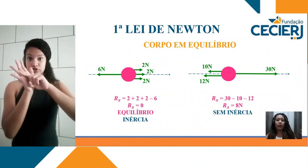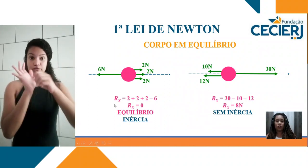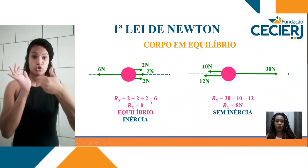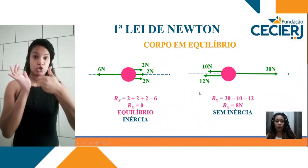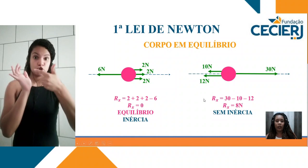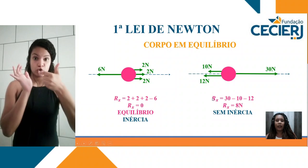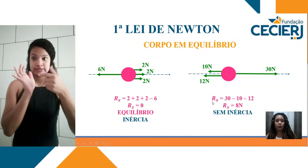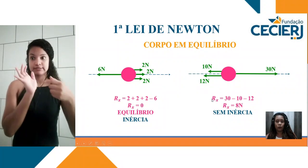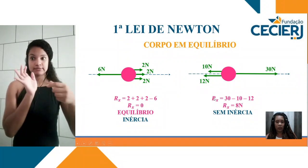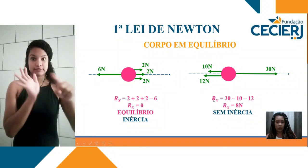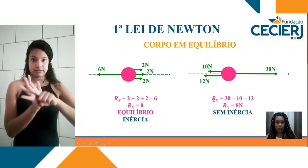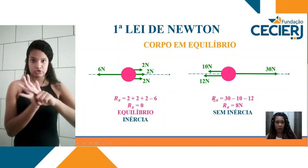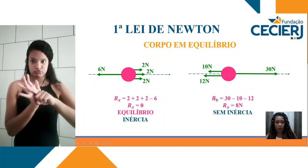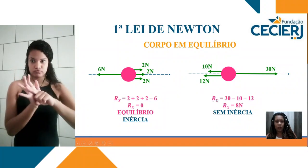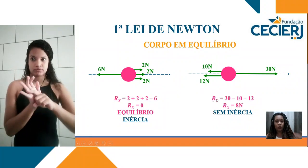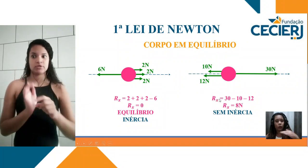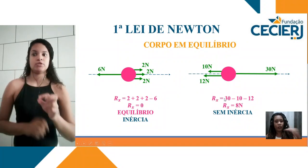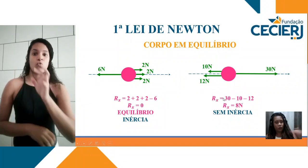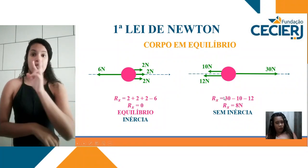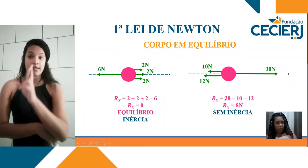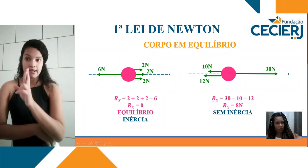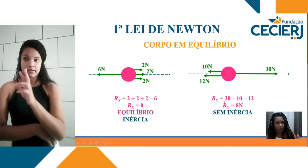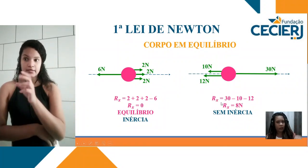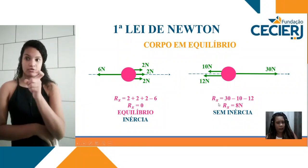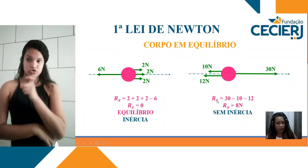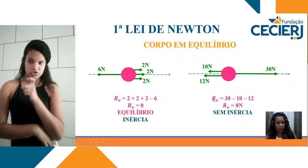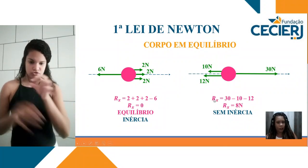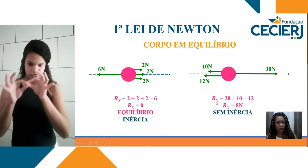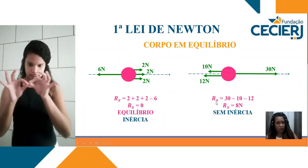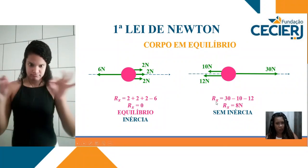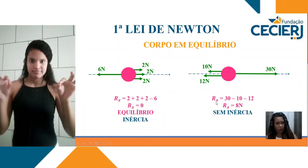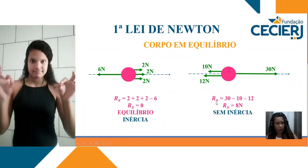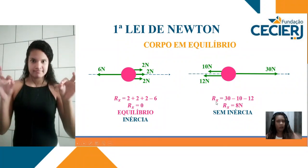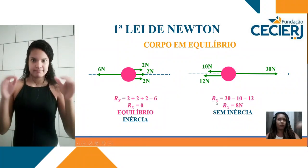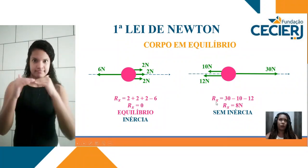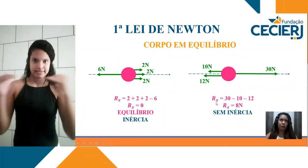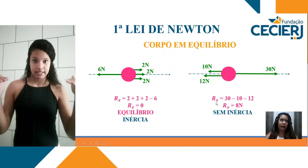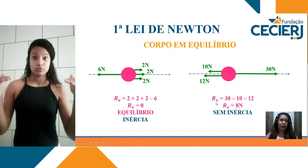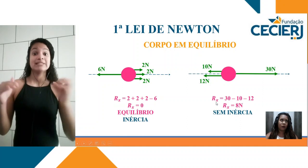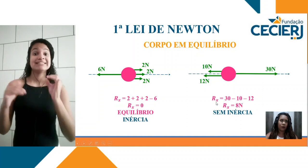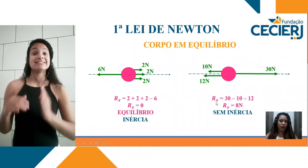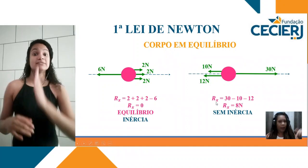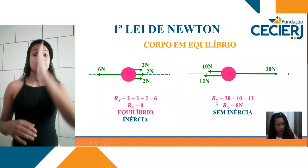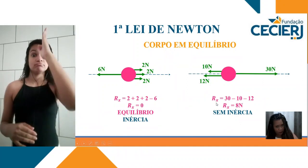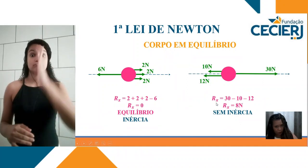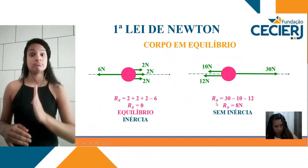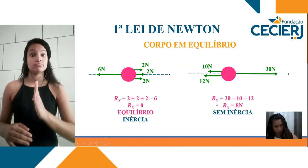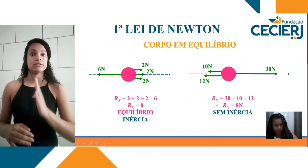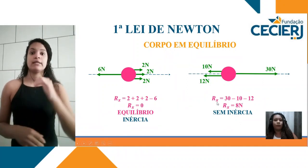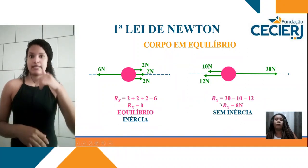como é que a gente calcula? Resultante no eixo X, que é o deitado, por isso Rx. E se fosse no em pé, que é o Y?